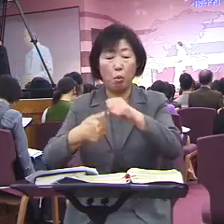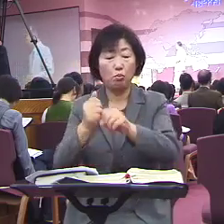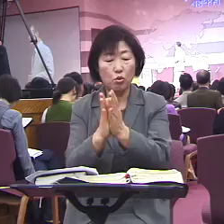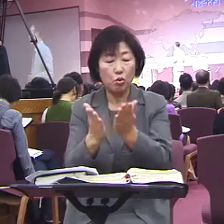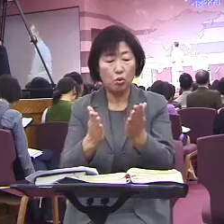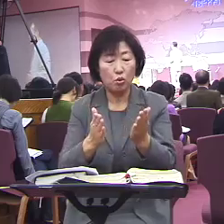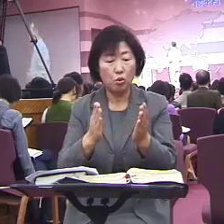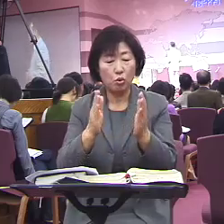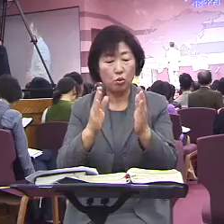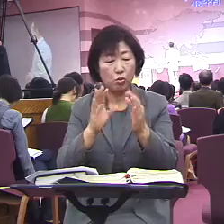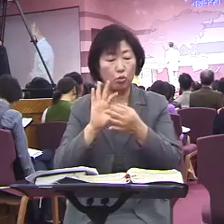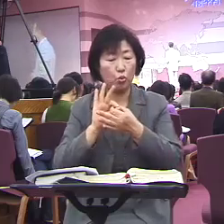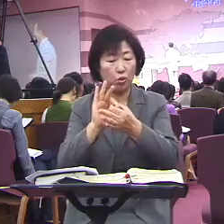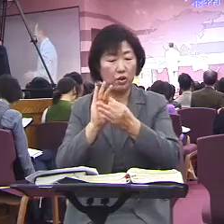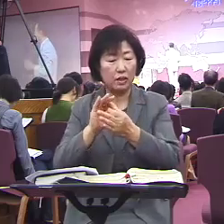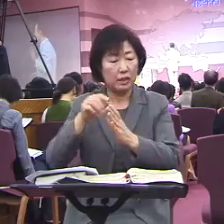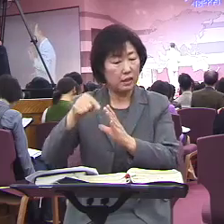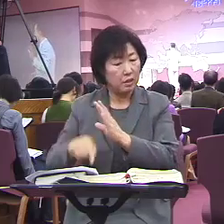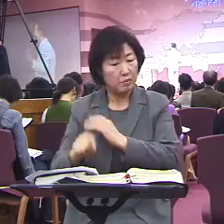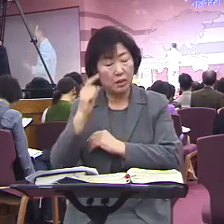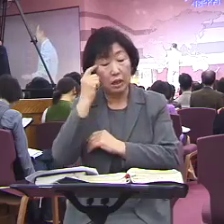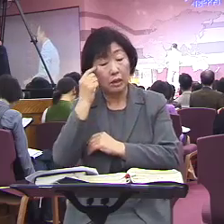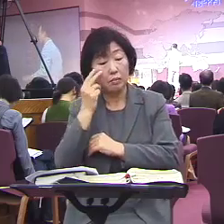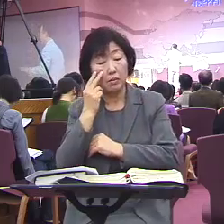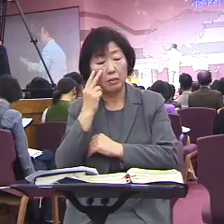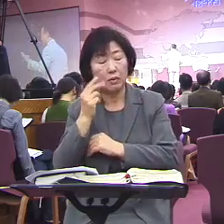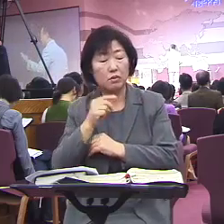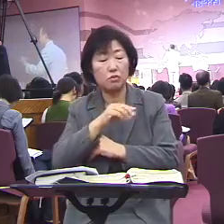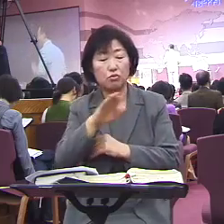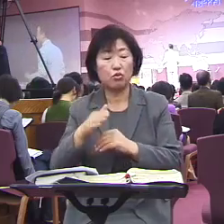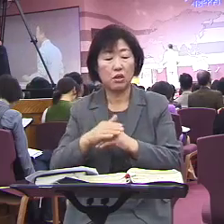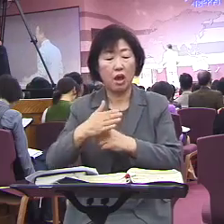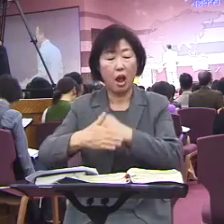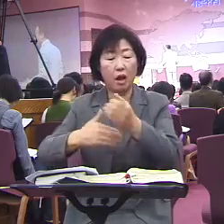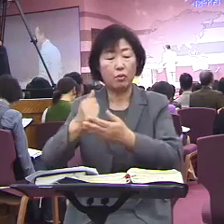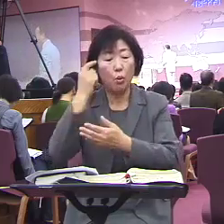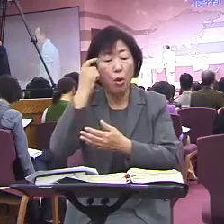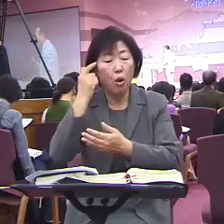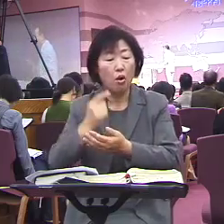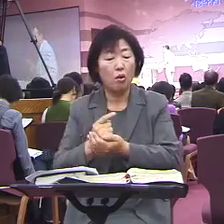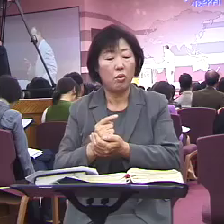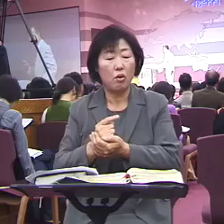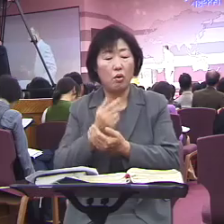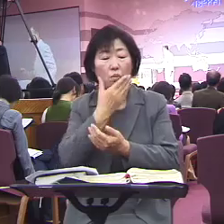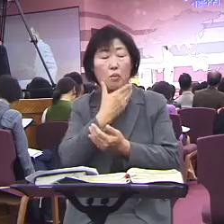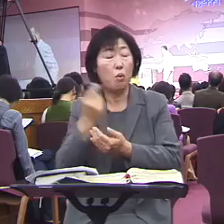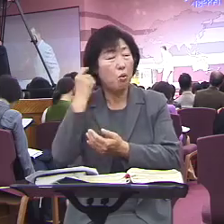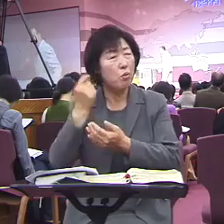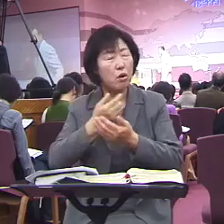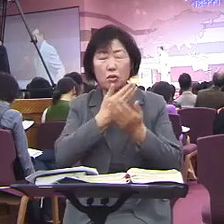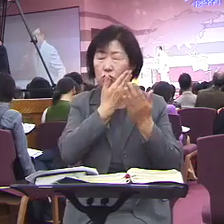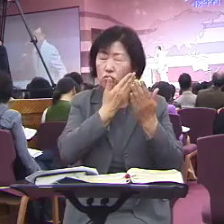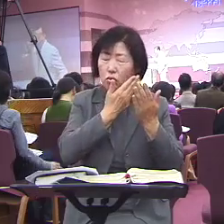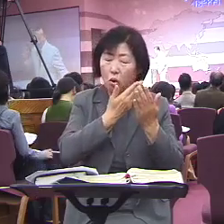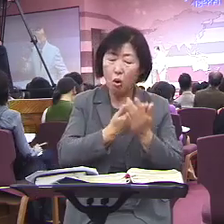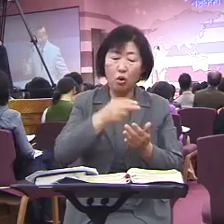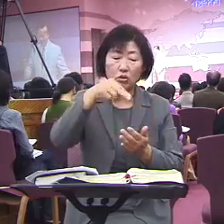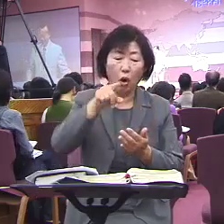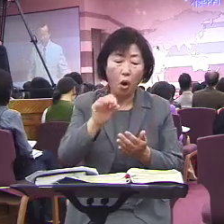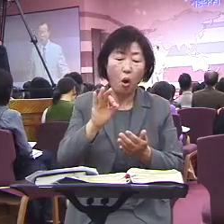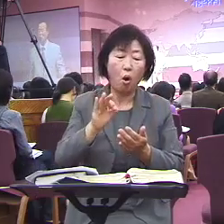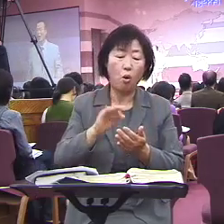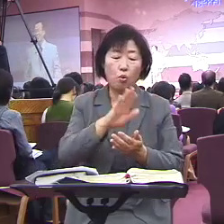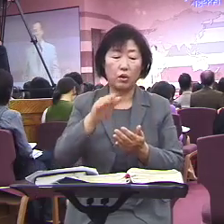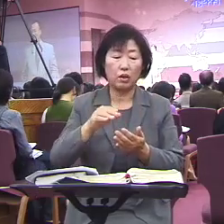통해서 깊이 생각해 봤으면 좋겠습니다. 왜 하나님께서는 이 갈라디아서를 통해 복음의 중요성을 그렇게